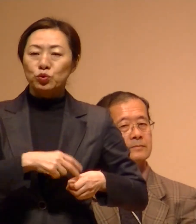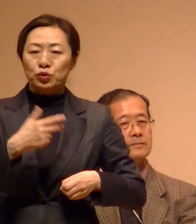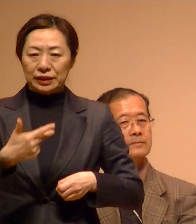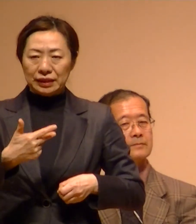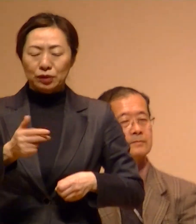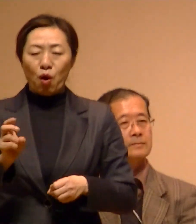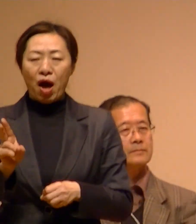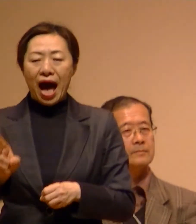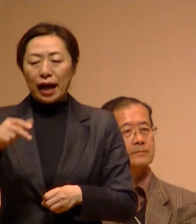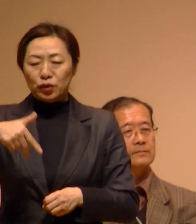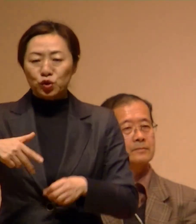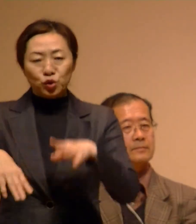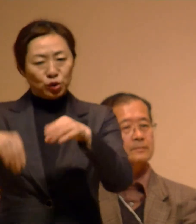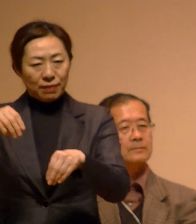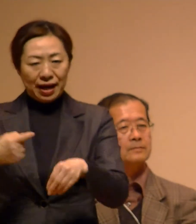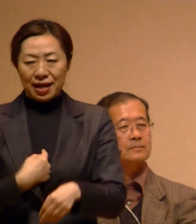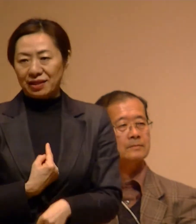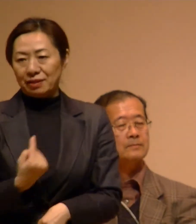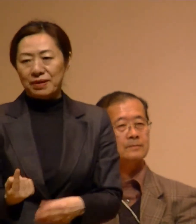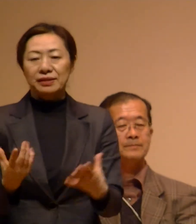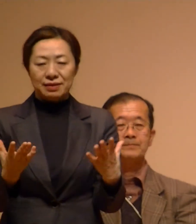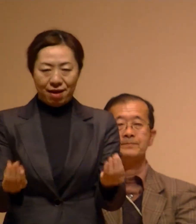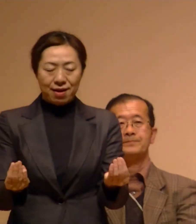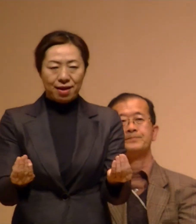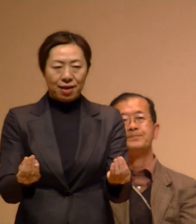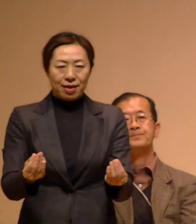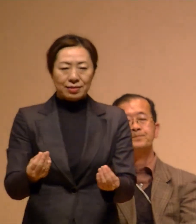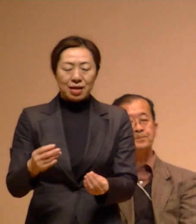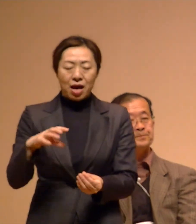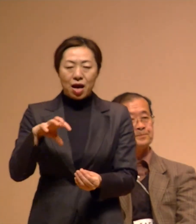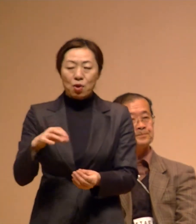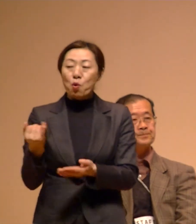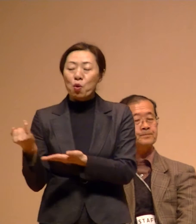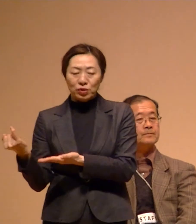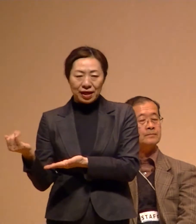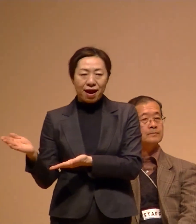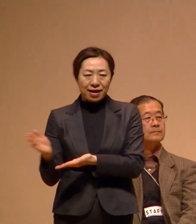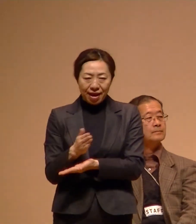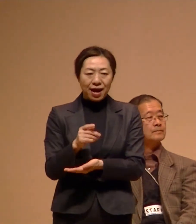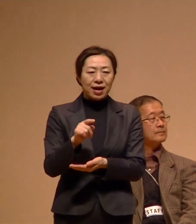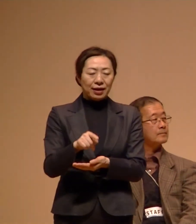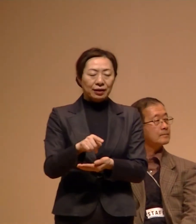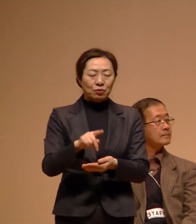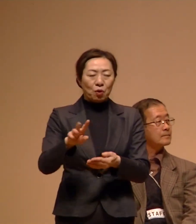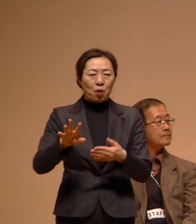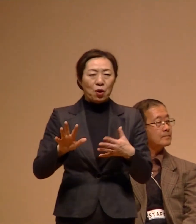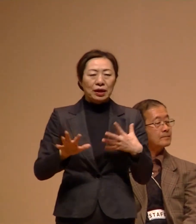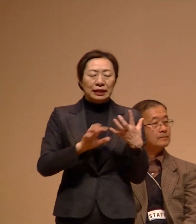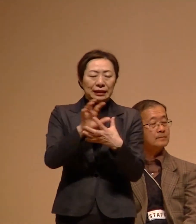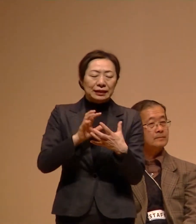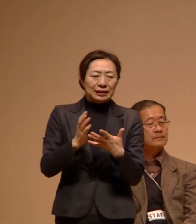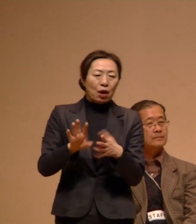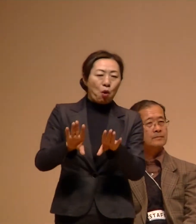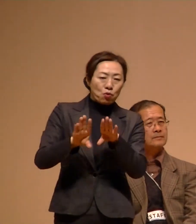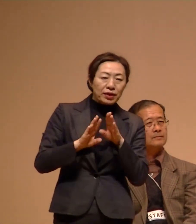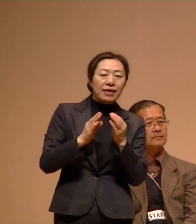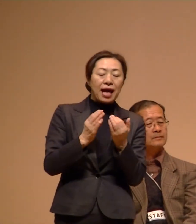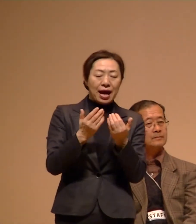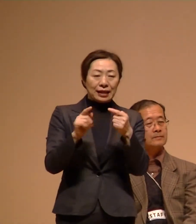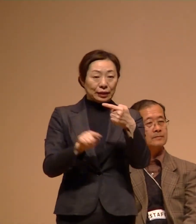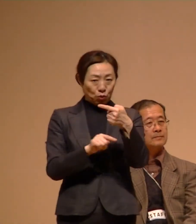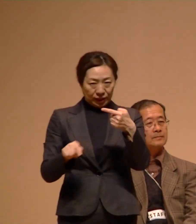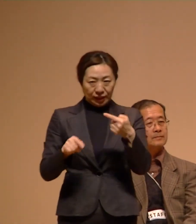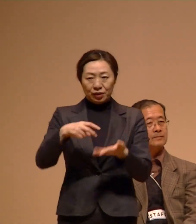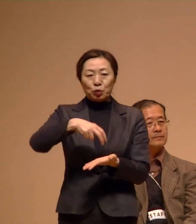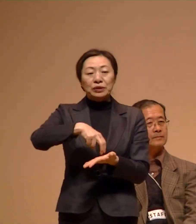蓮沼から参りました、所さんの方から、被災を受けたお一人